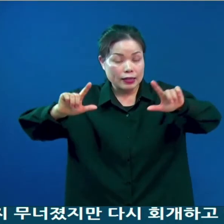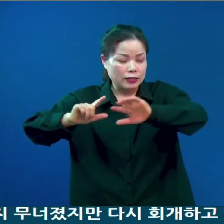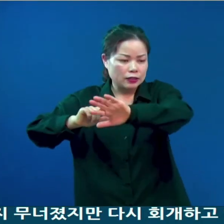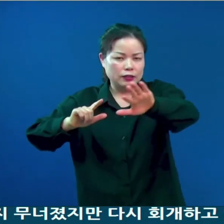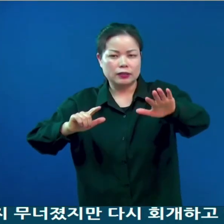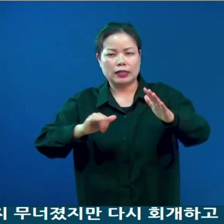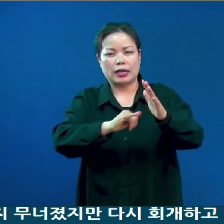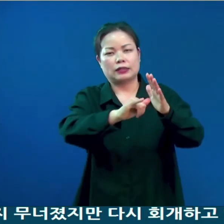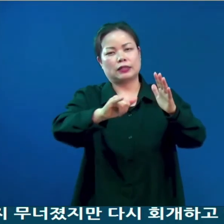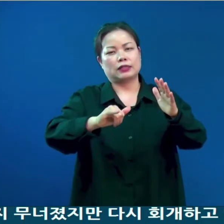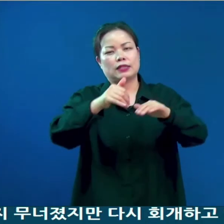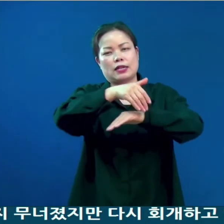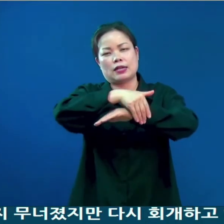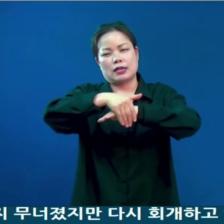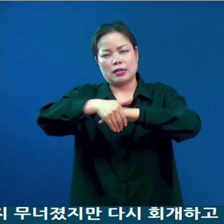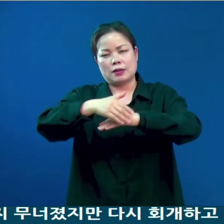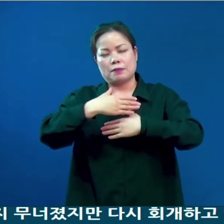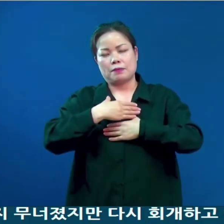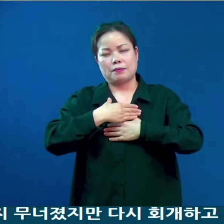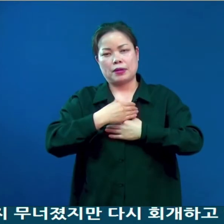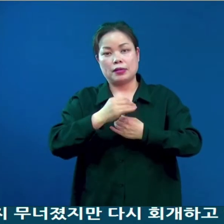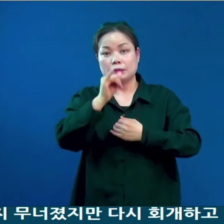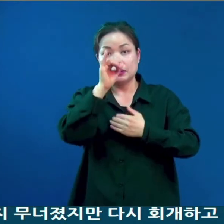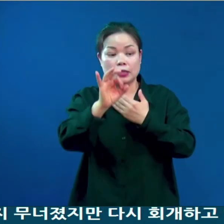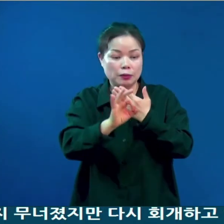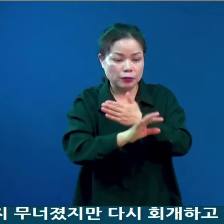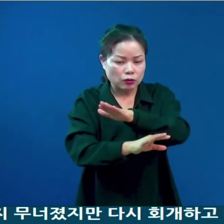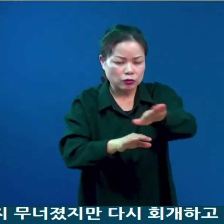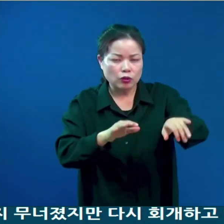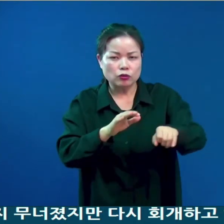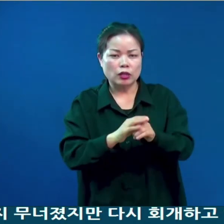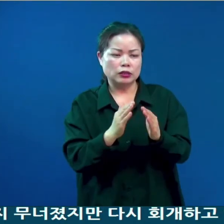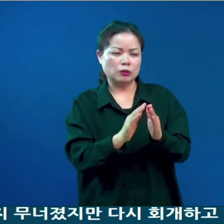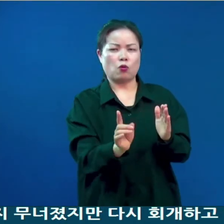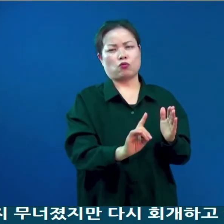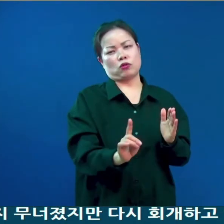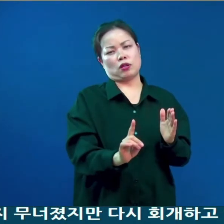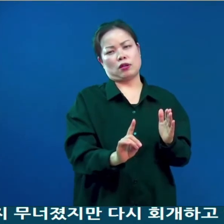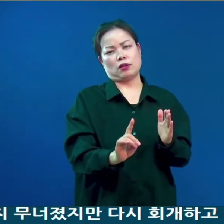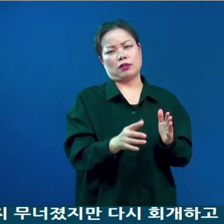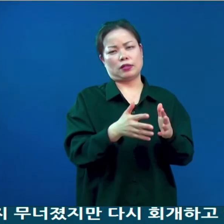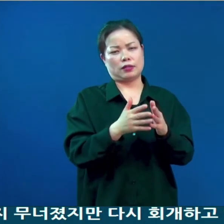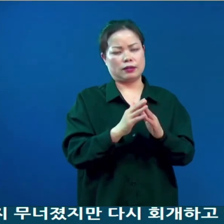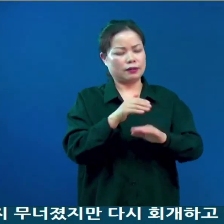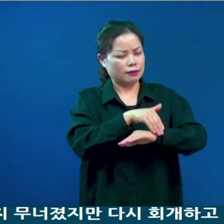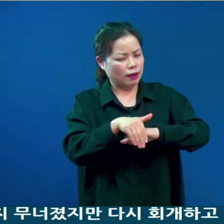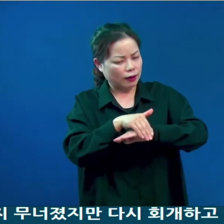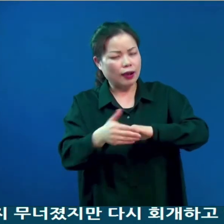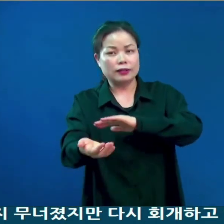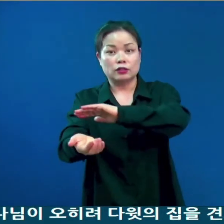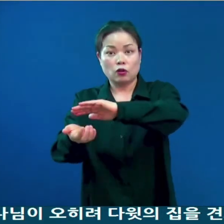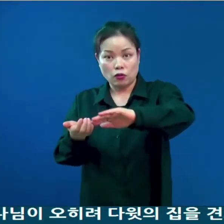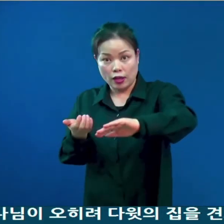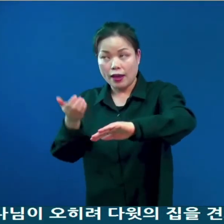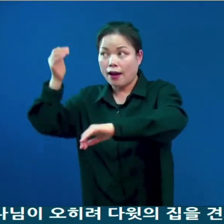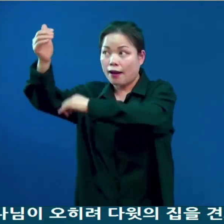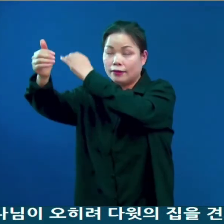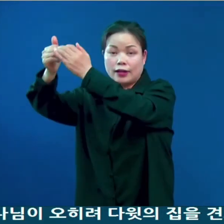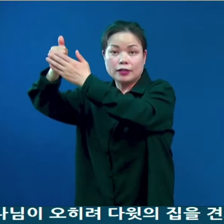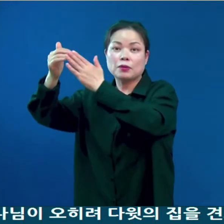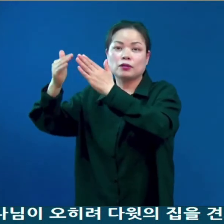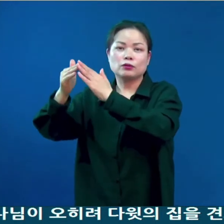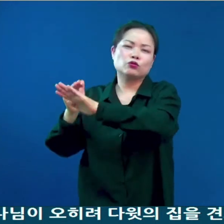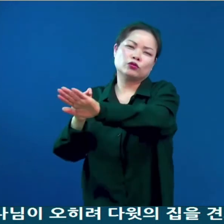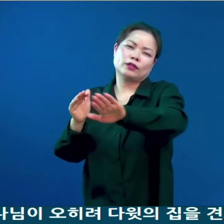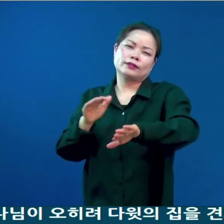여러분의 집의 가정의 계획을 세우신다면 우리의 집과 가정을 어떻게 잘 세워갈까를 생각하기 이전에 하나님의 집을